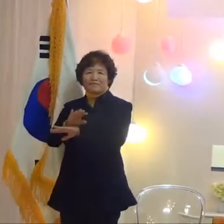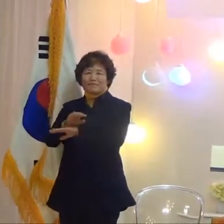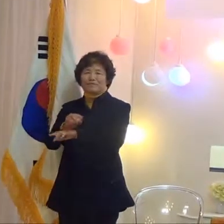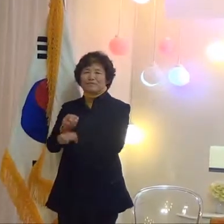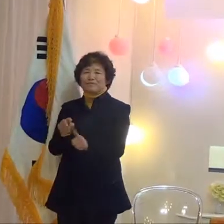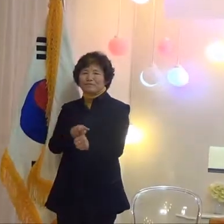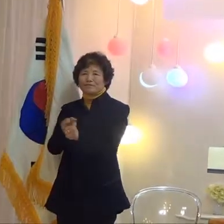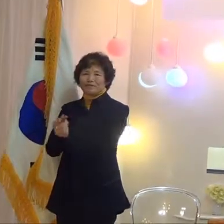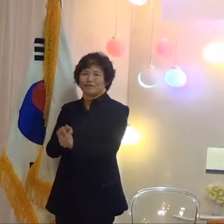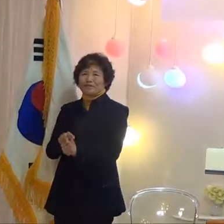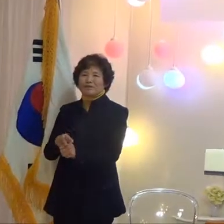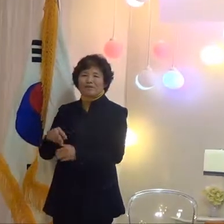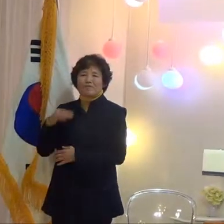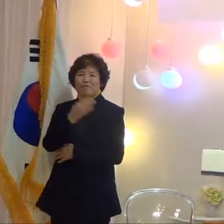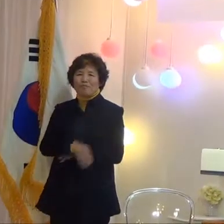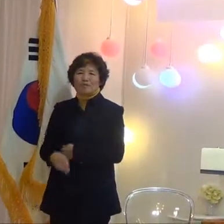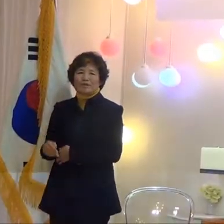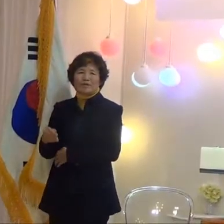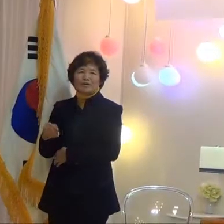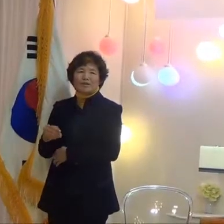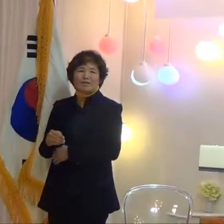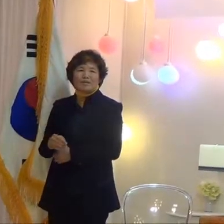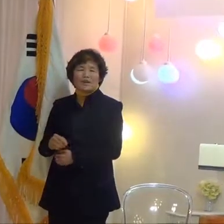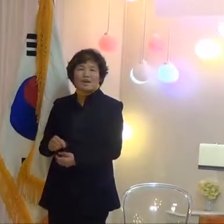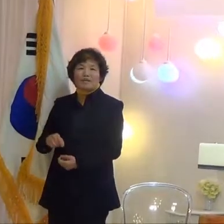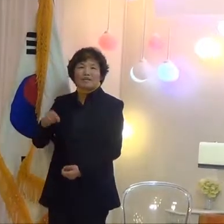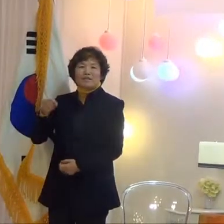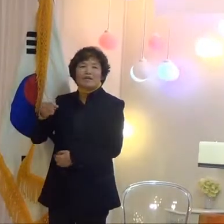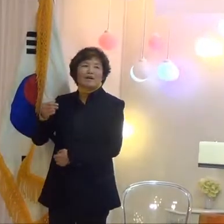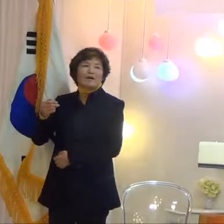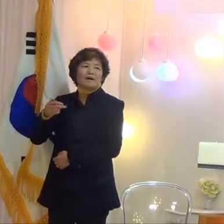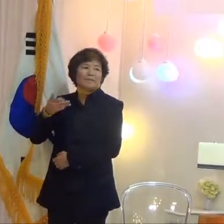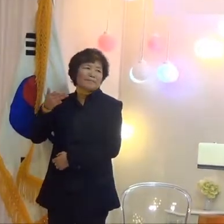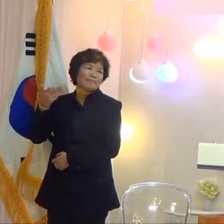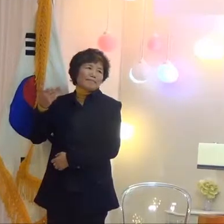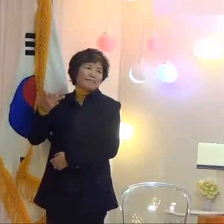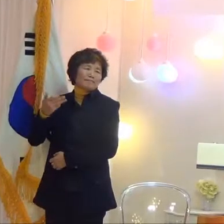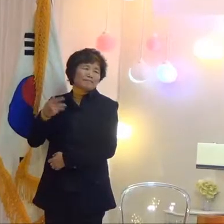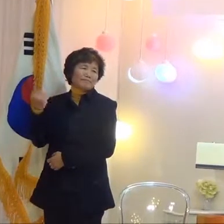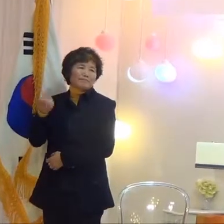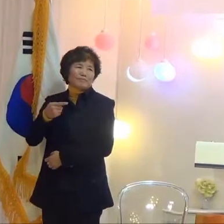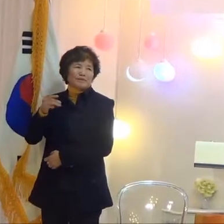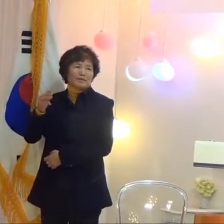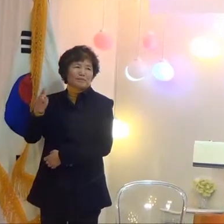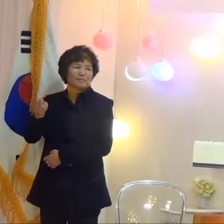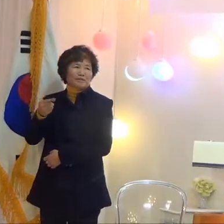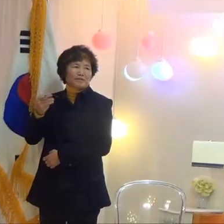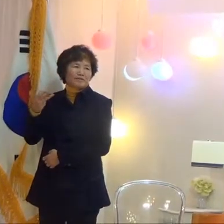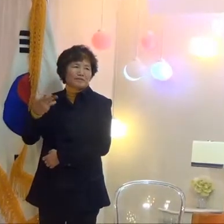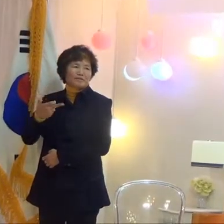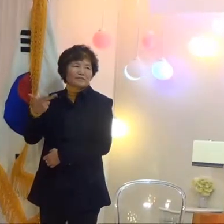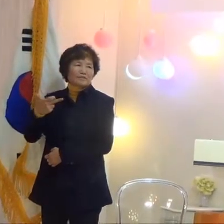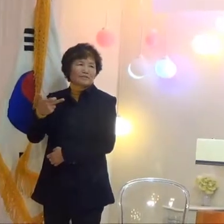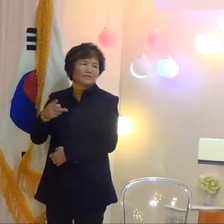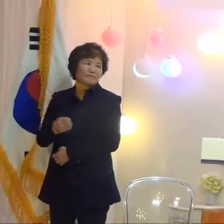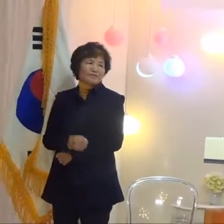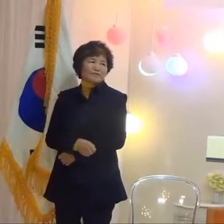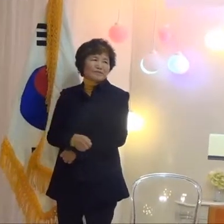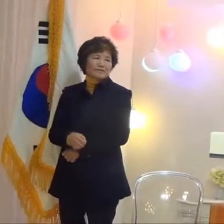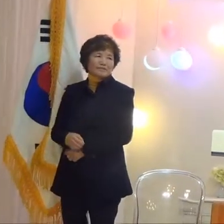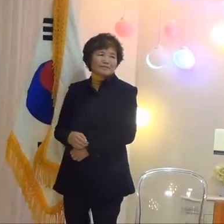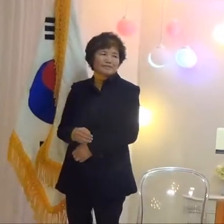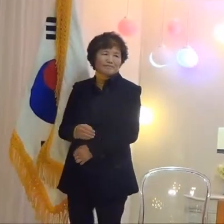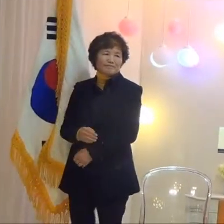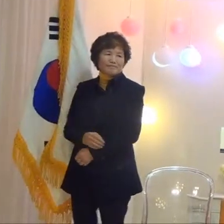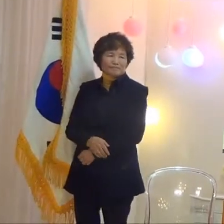보니까 제 몸무게가 키가 170에다가 몸무게 79kg 그리고 작가로 소개되어 있더라고요. 사실